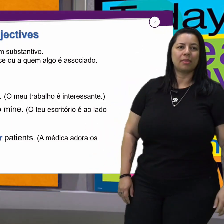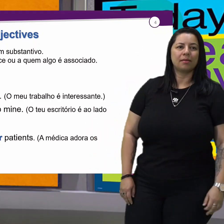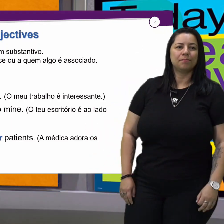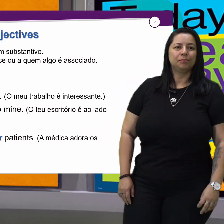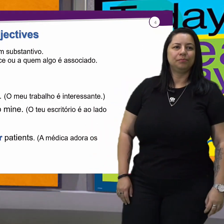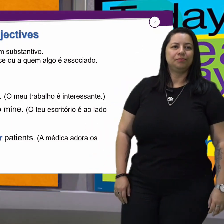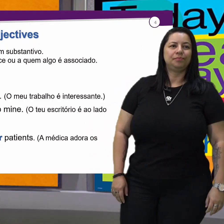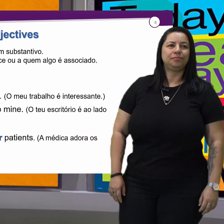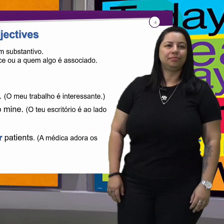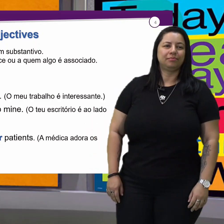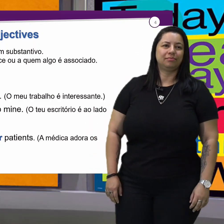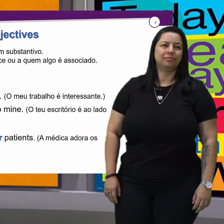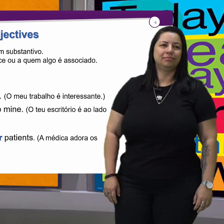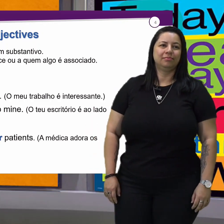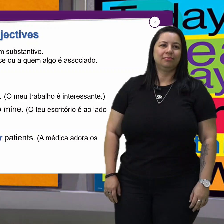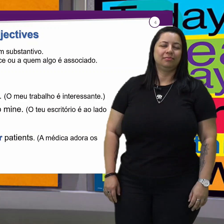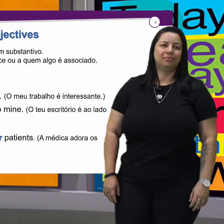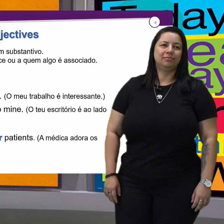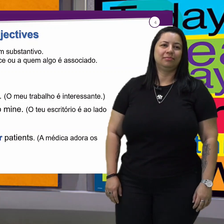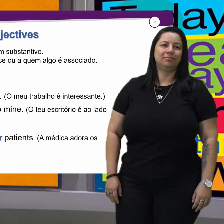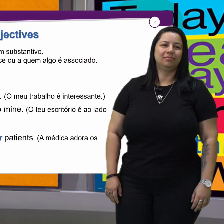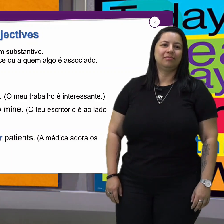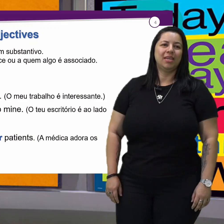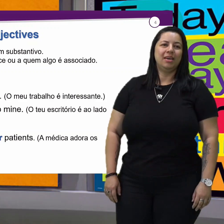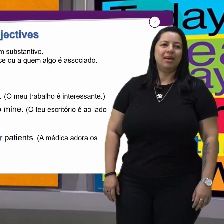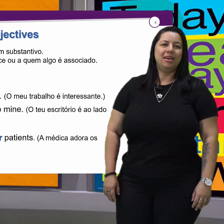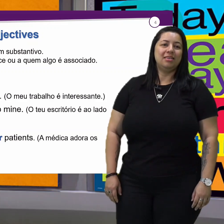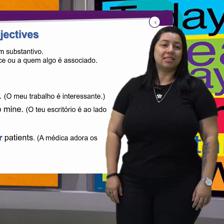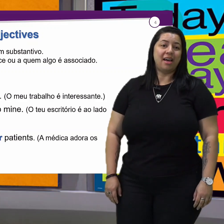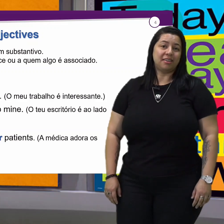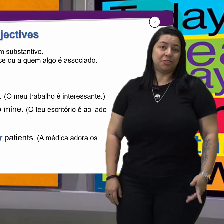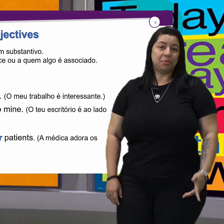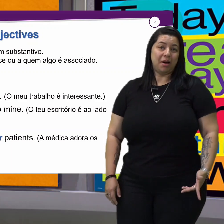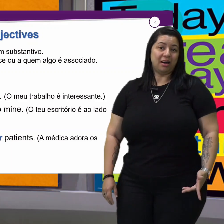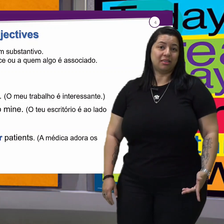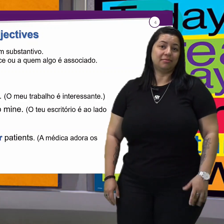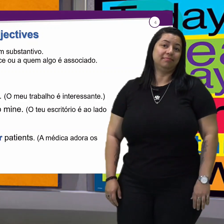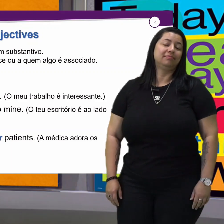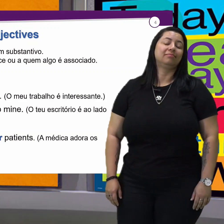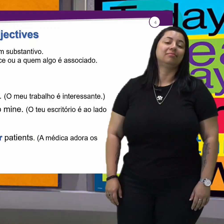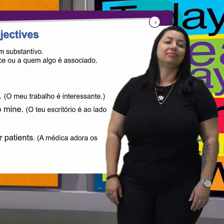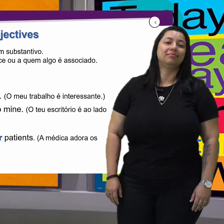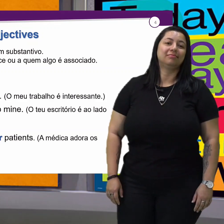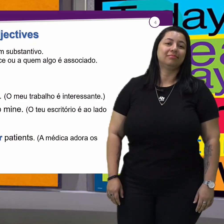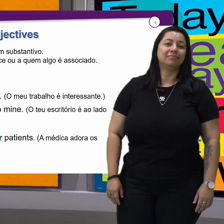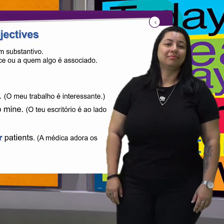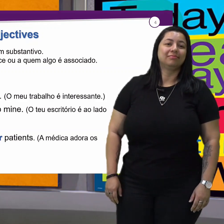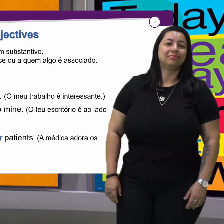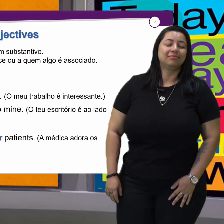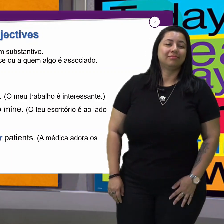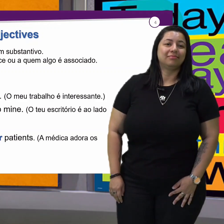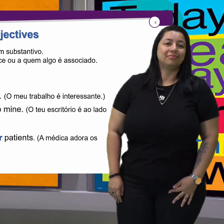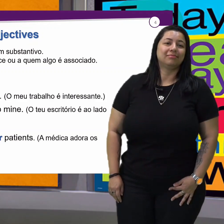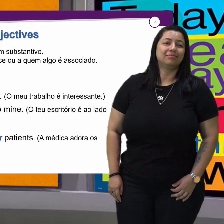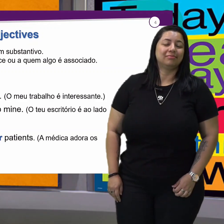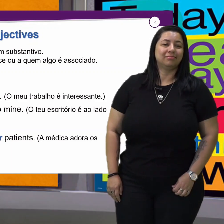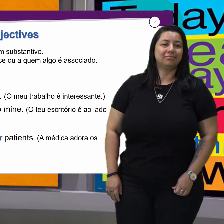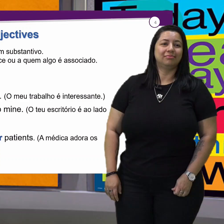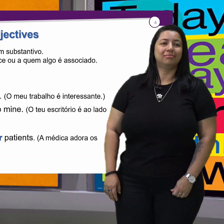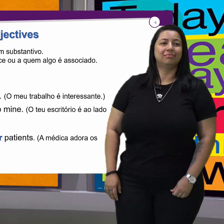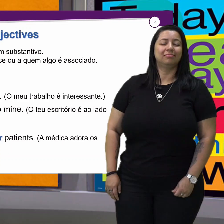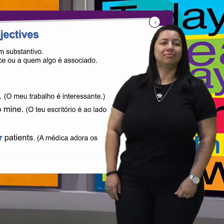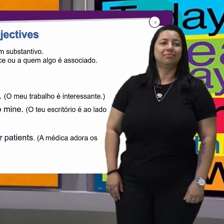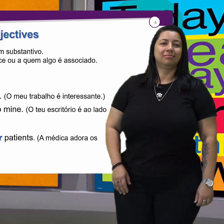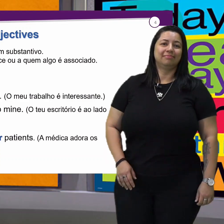your. Vamos lá. Your office Is next to mine. Tá escrito aí